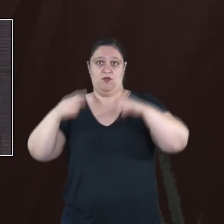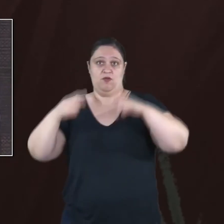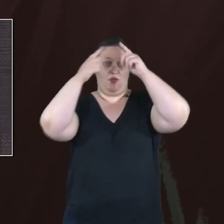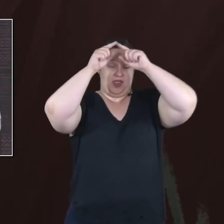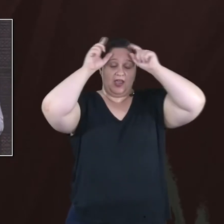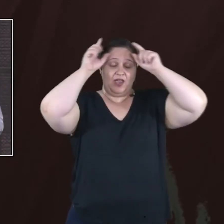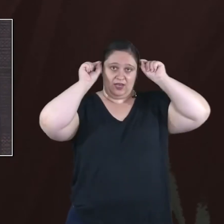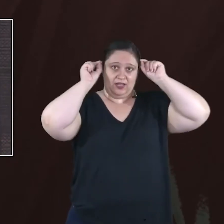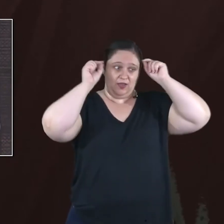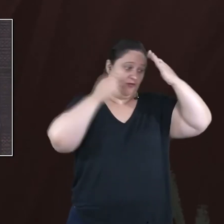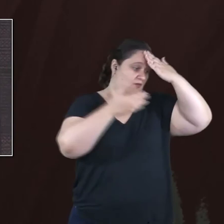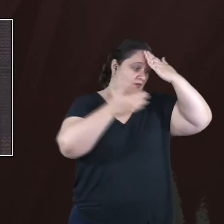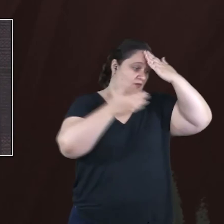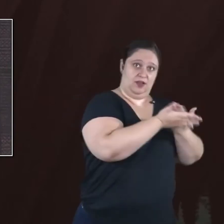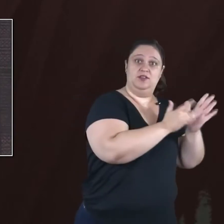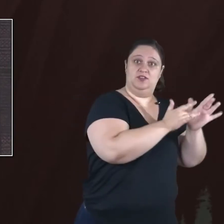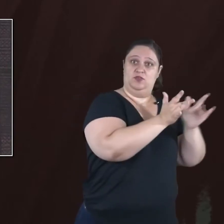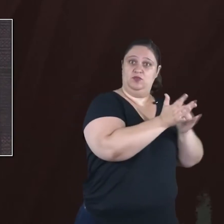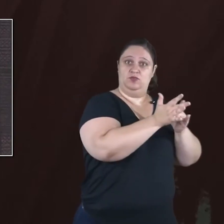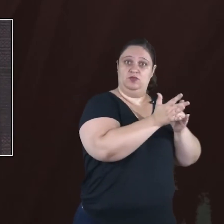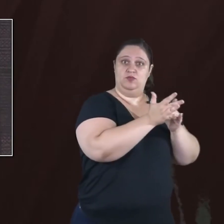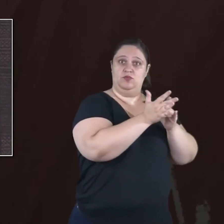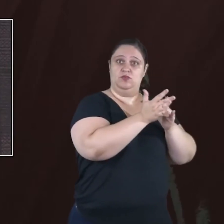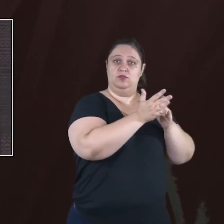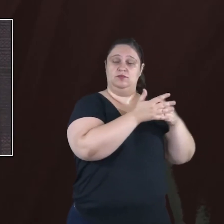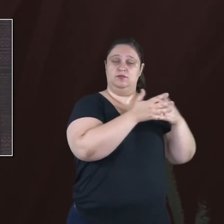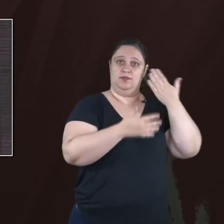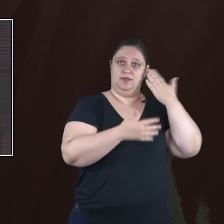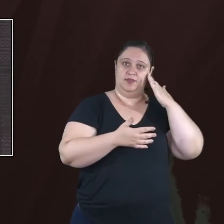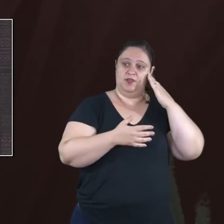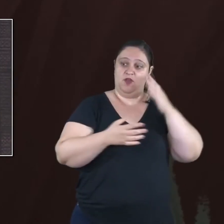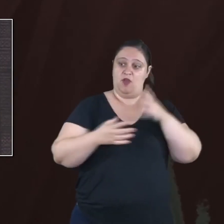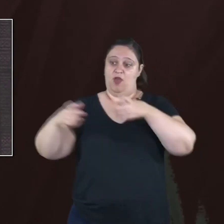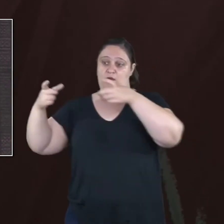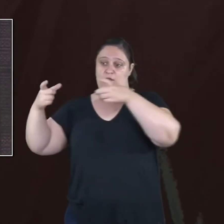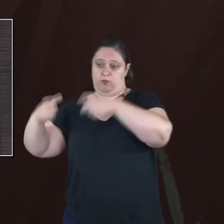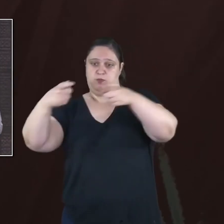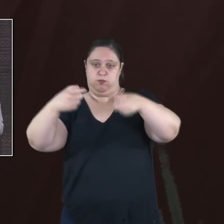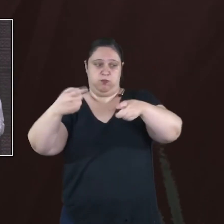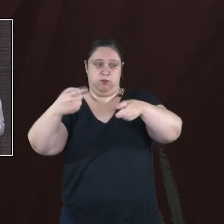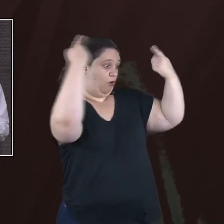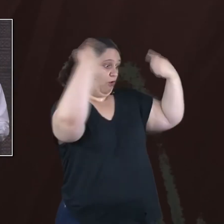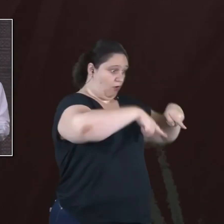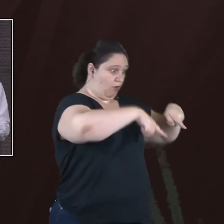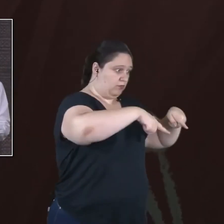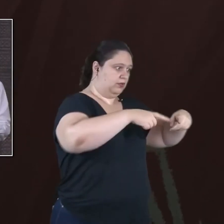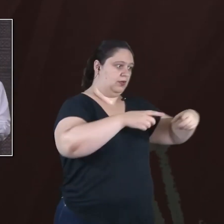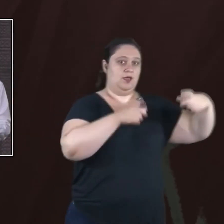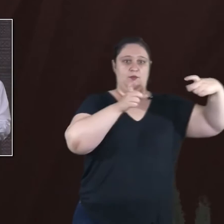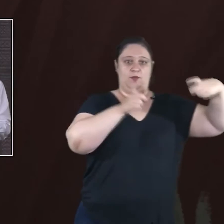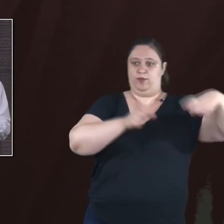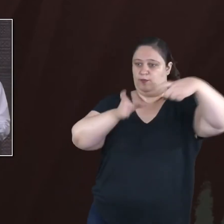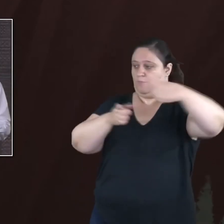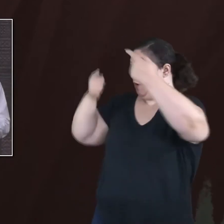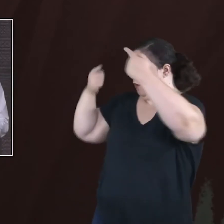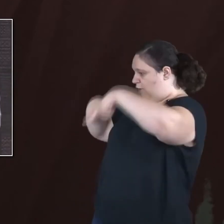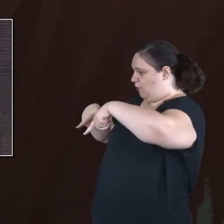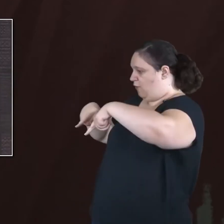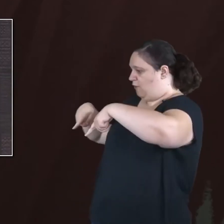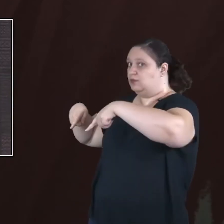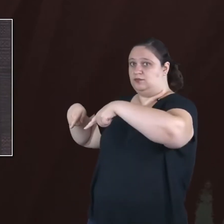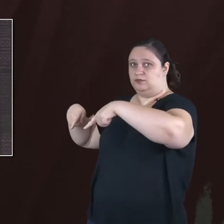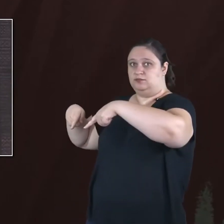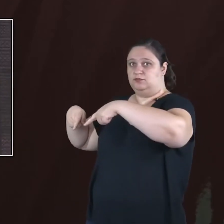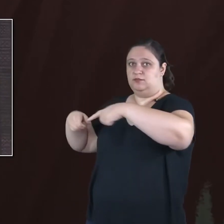dos cristãos, também os gregos, né? Os gregos pagãos também não gostavam dos cristãos.